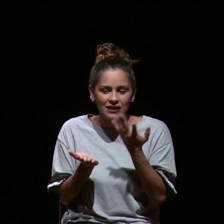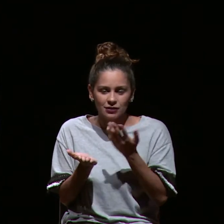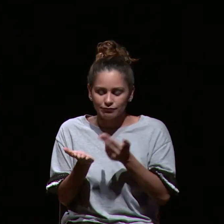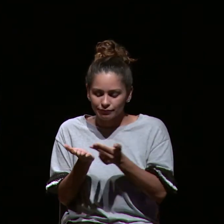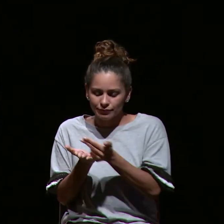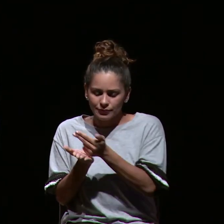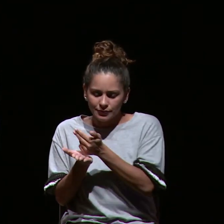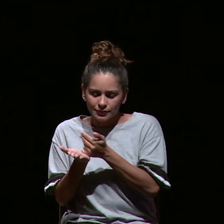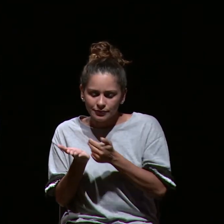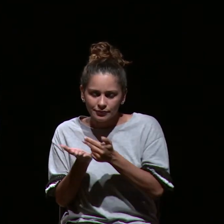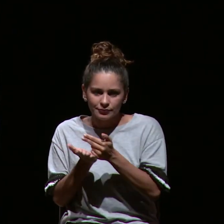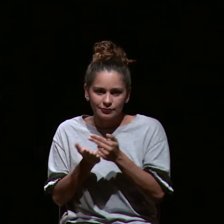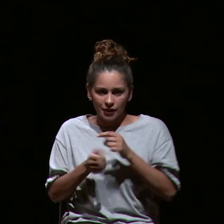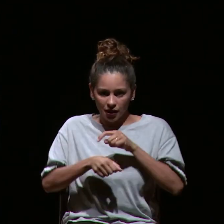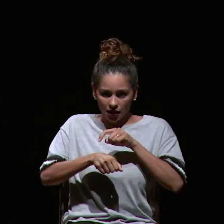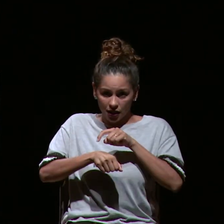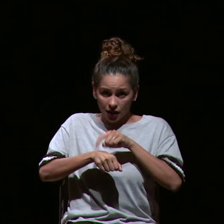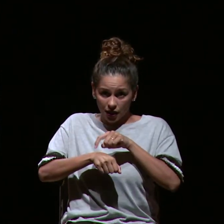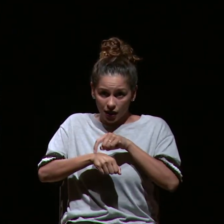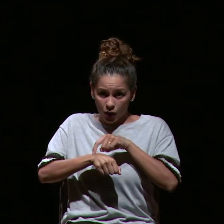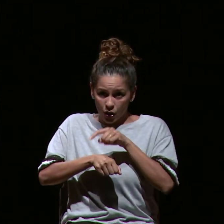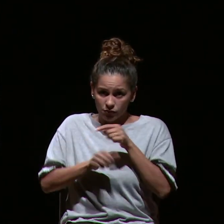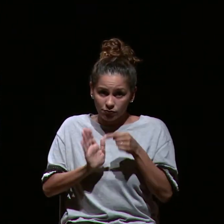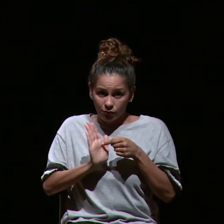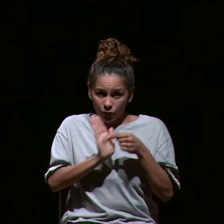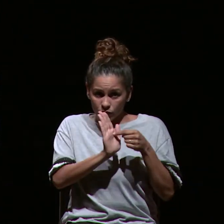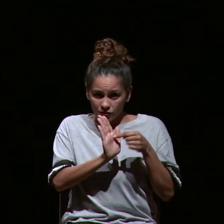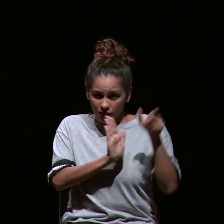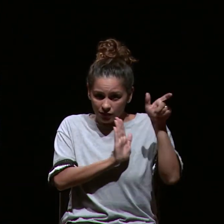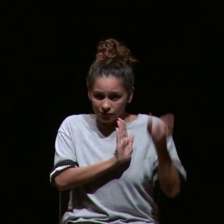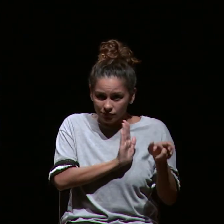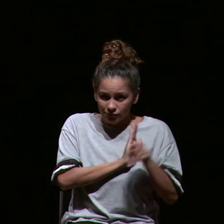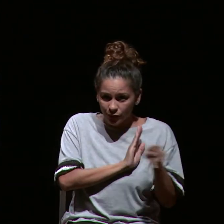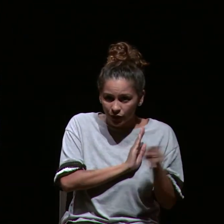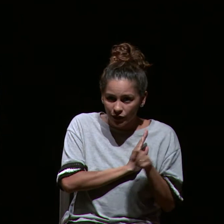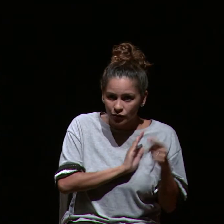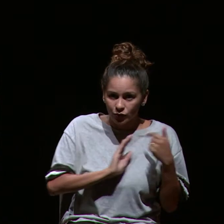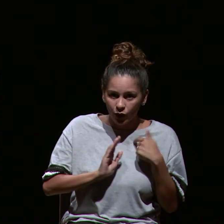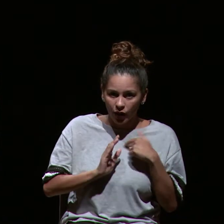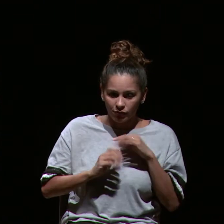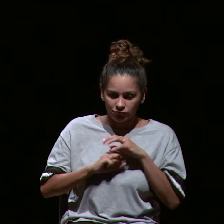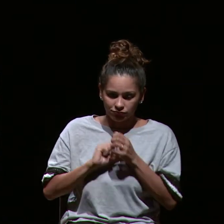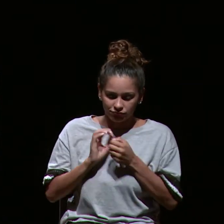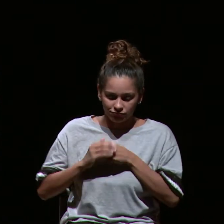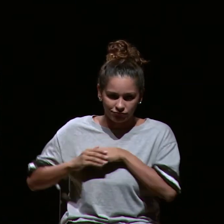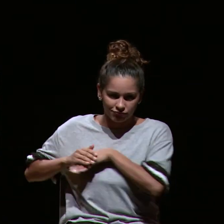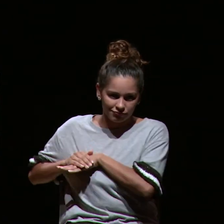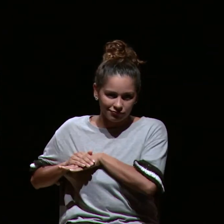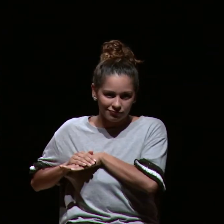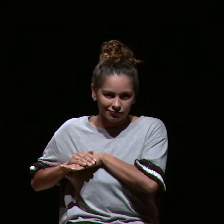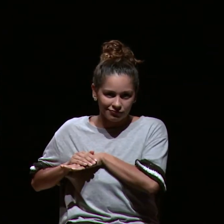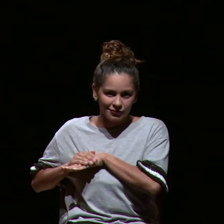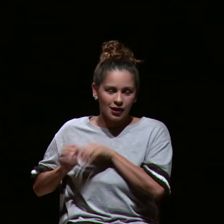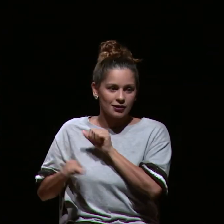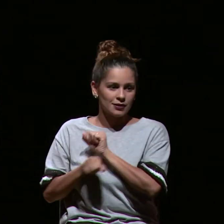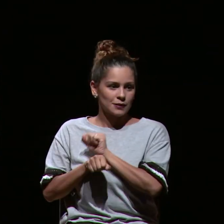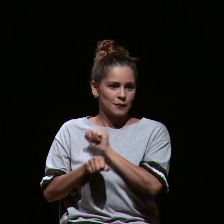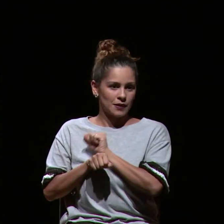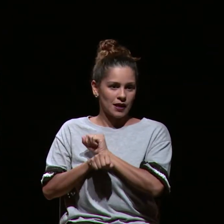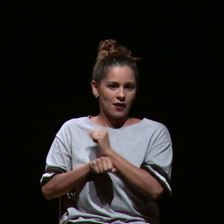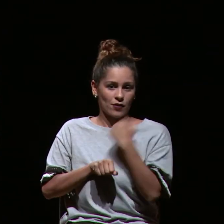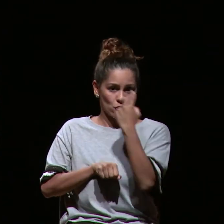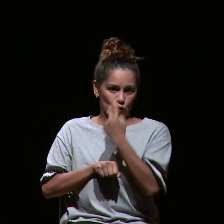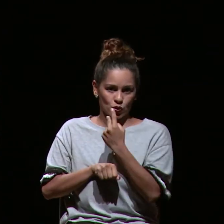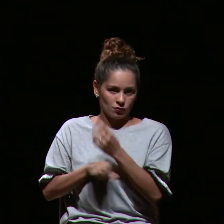os desenhos com lições perante o diretor Mr. Godfrey, eu embrulhava minhas lições, as metia no bolso e esperava a hora em que se acabavam as 2 horas de